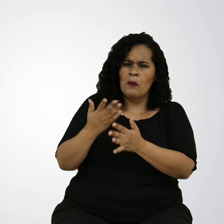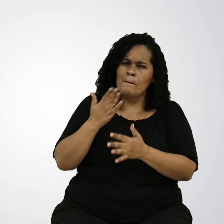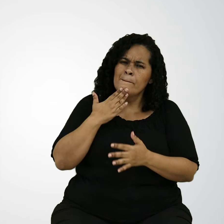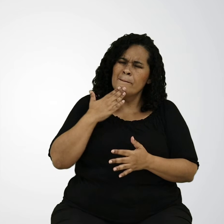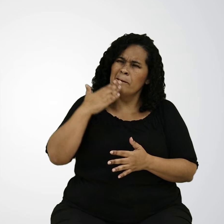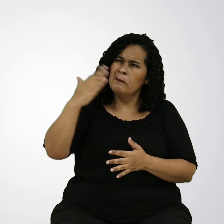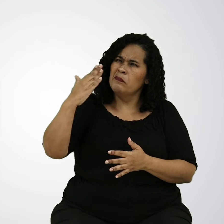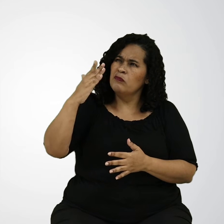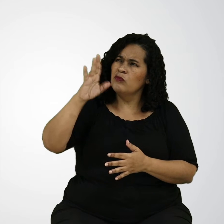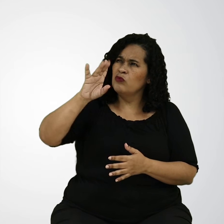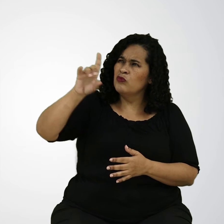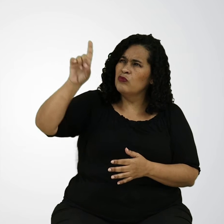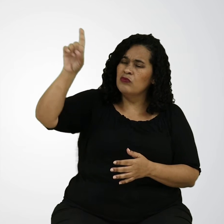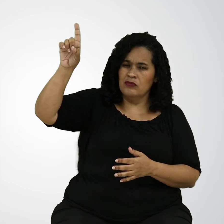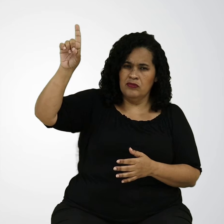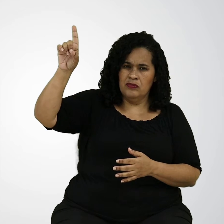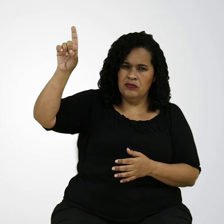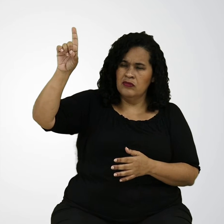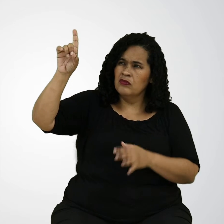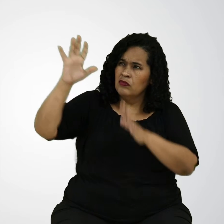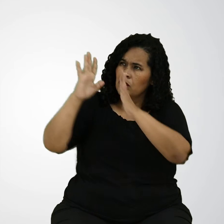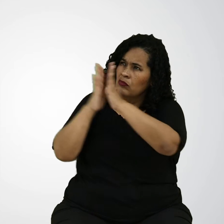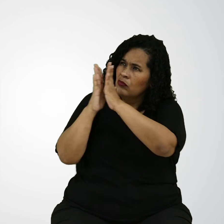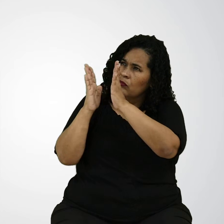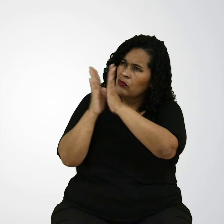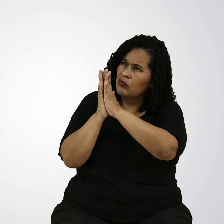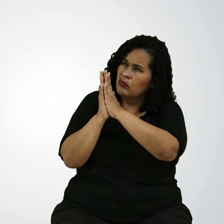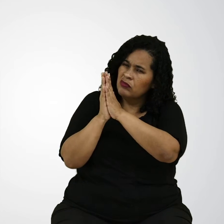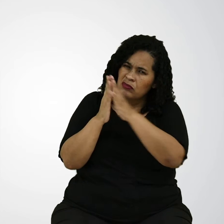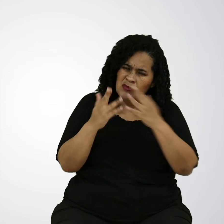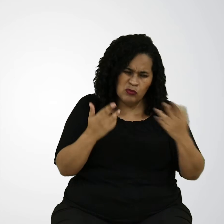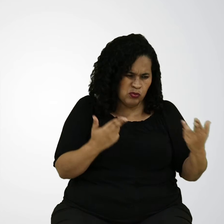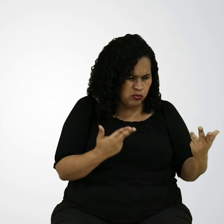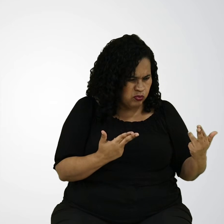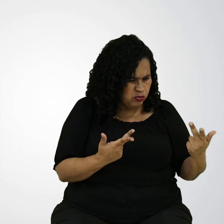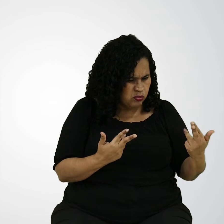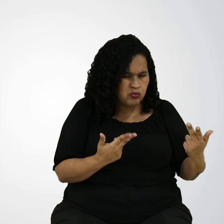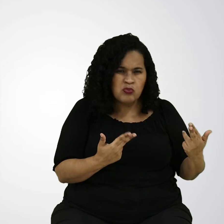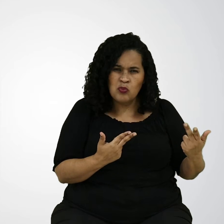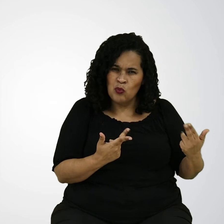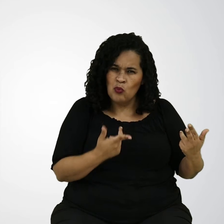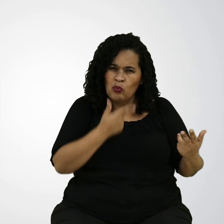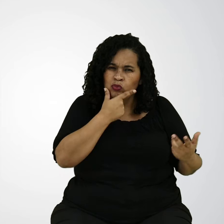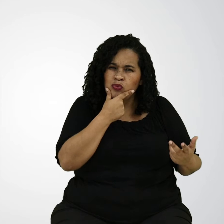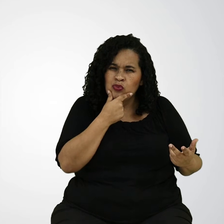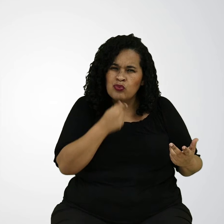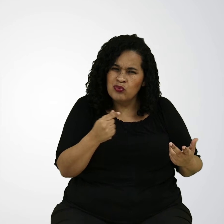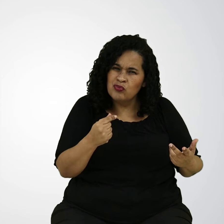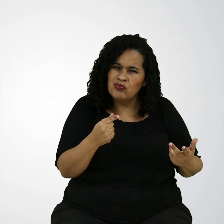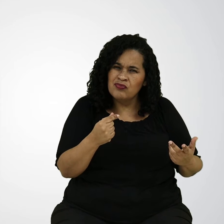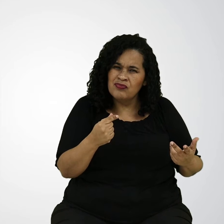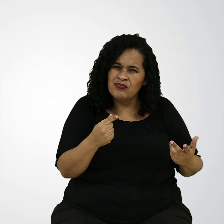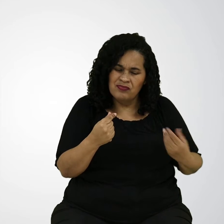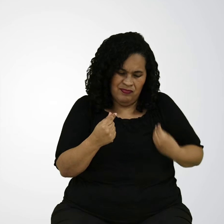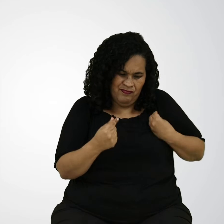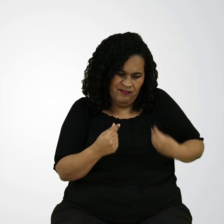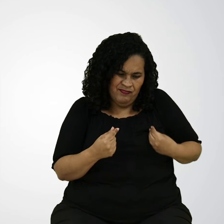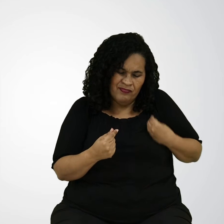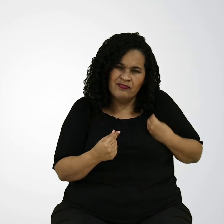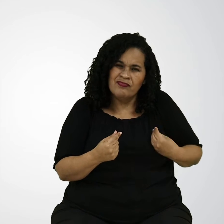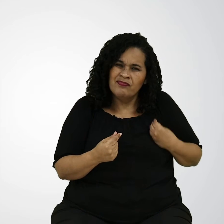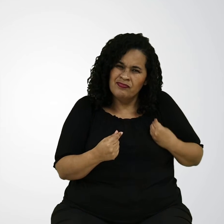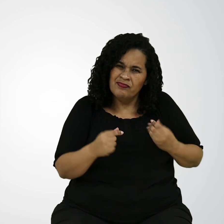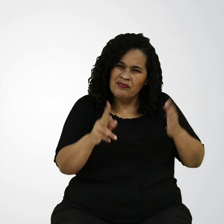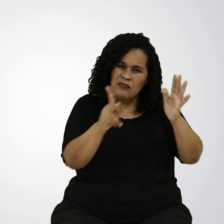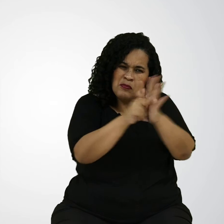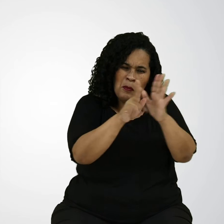faço a Deus em oração estão alinhados com esses pedidos desses grandes servos de Deus que oraram e que tiveram